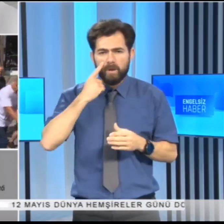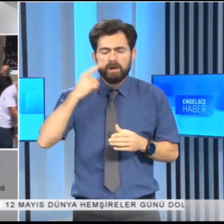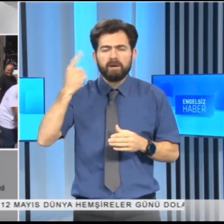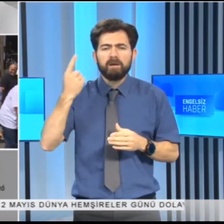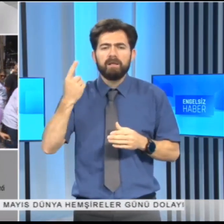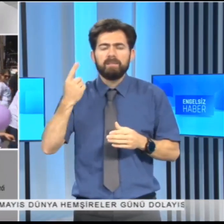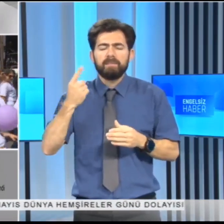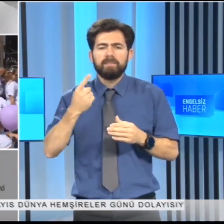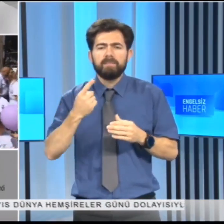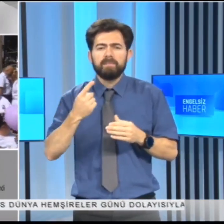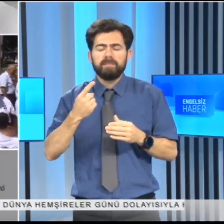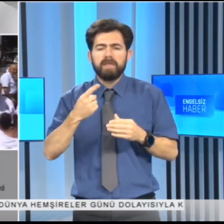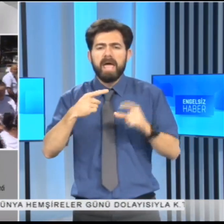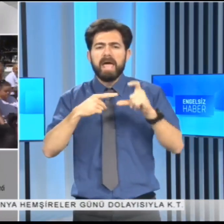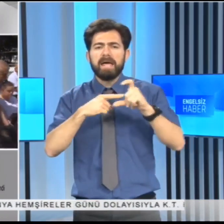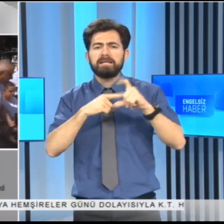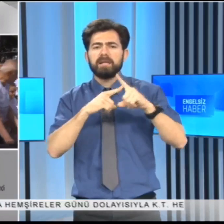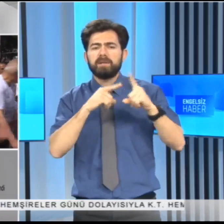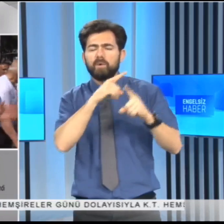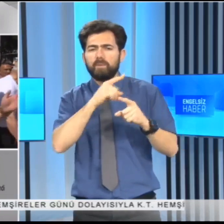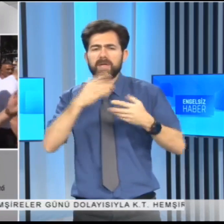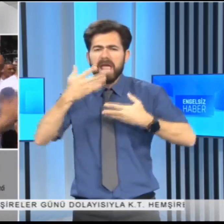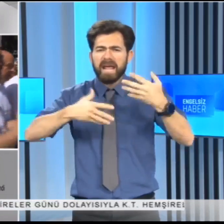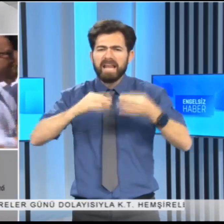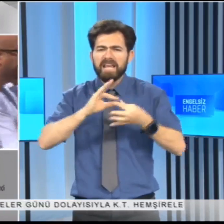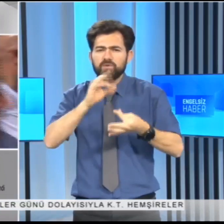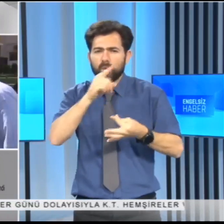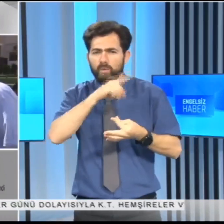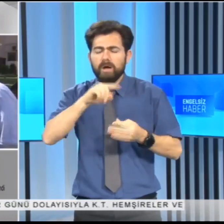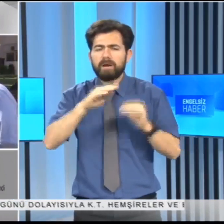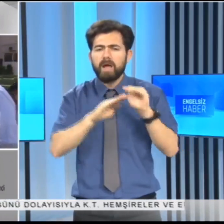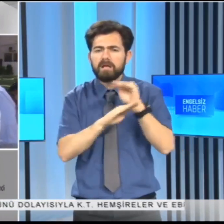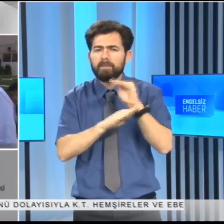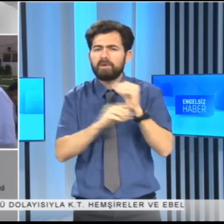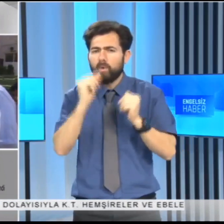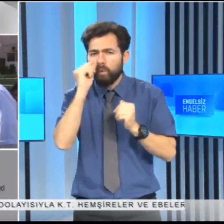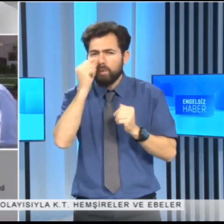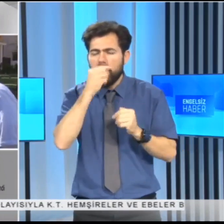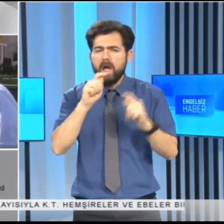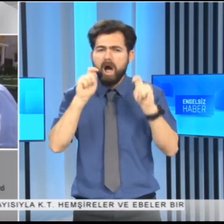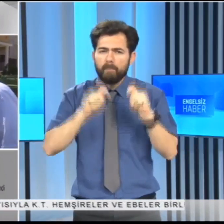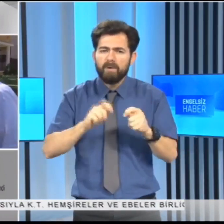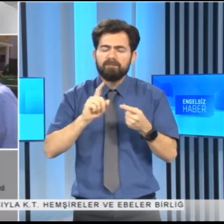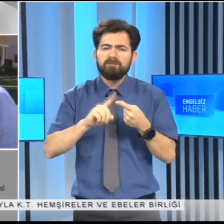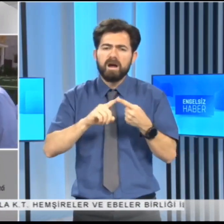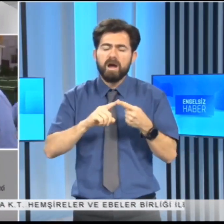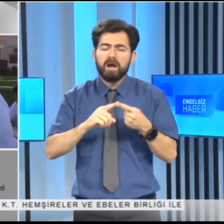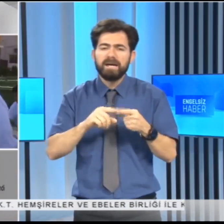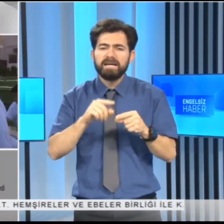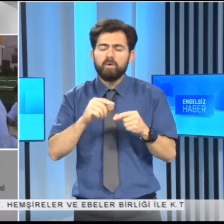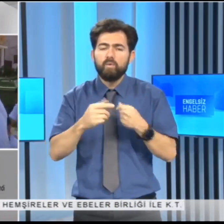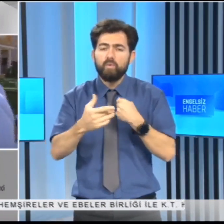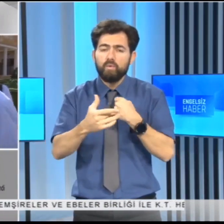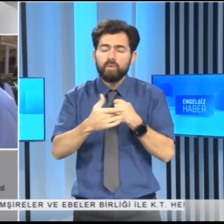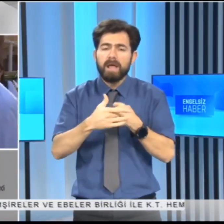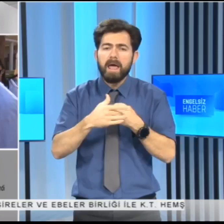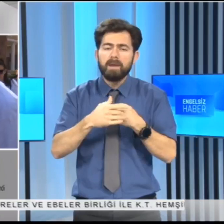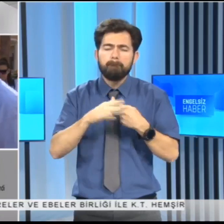Cumhurbaşkanı, engelli bireylerin hayatlarını kolaylaştırmak ve ülkenin tüm